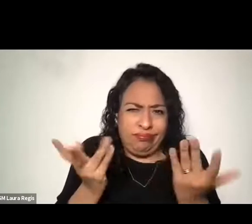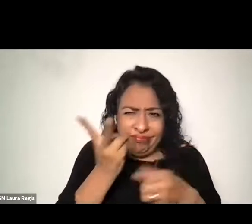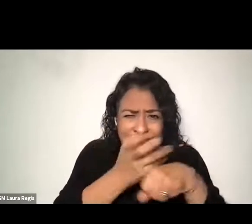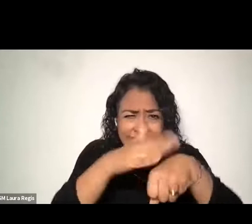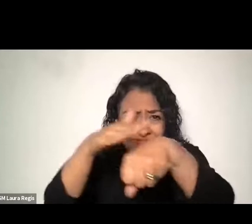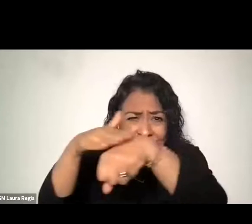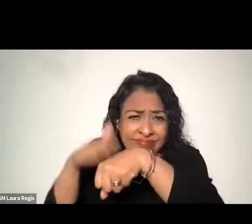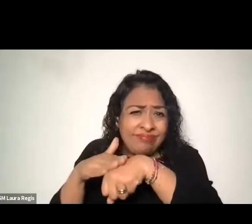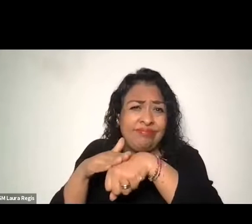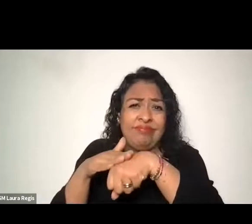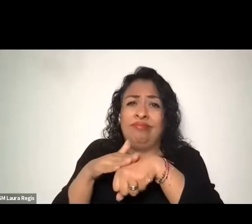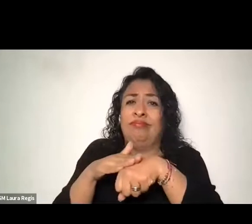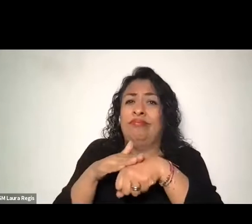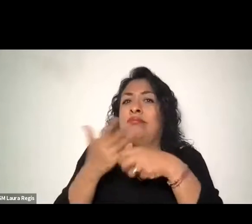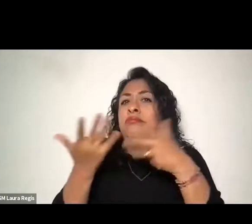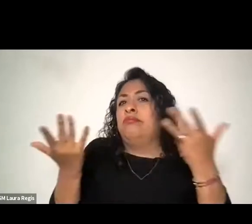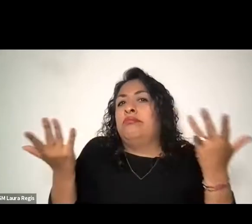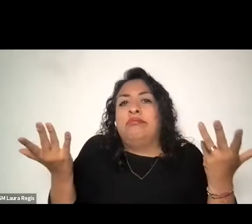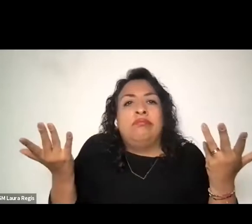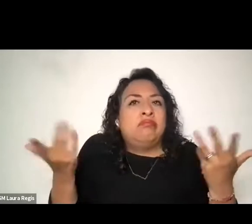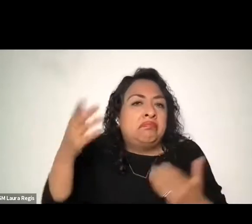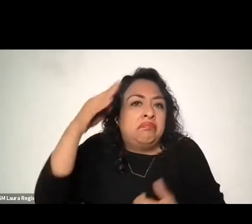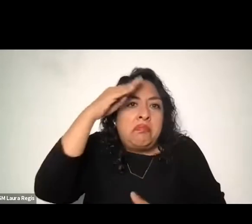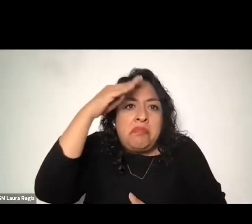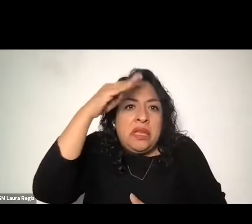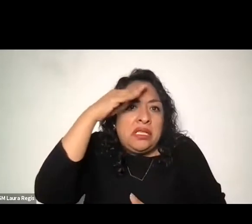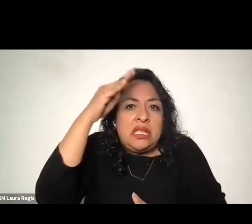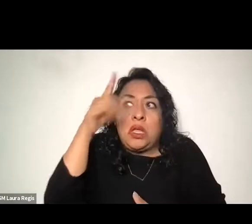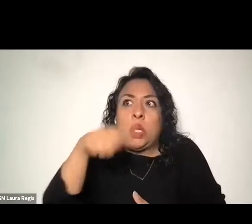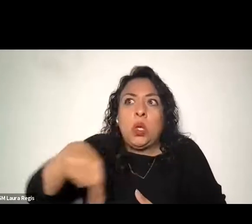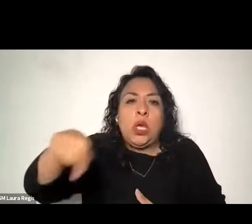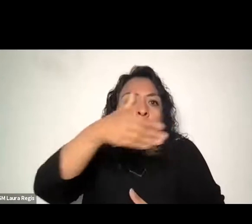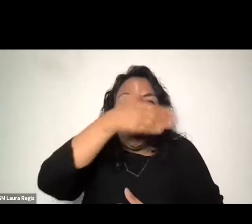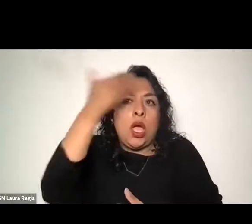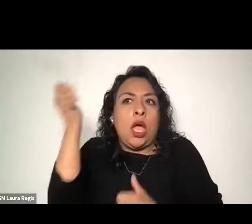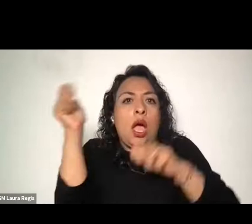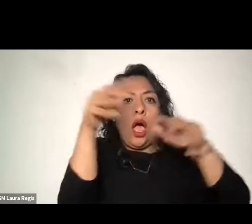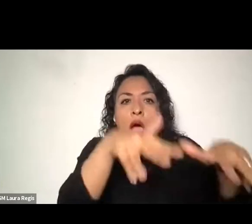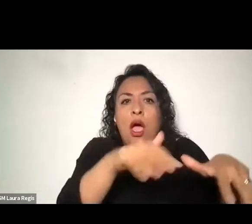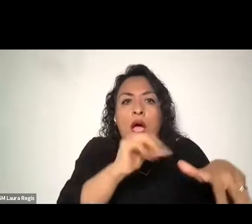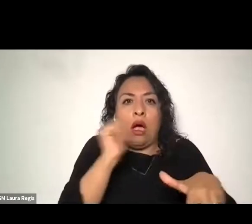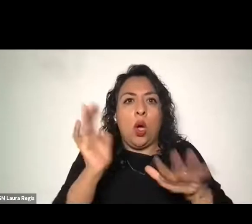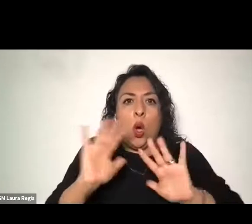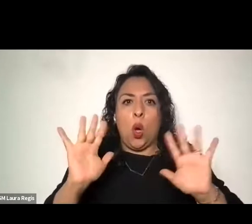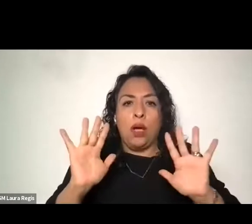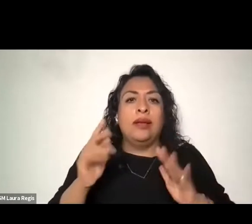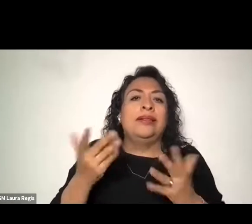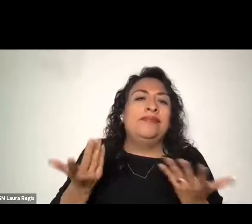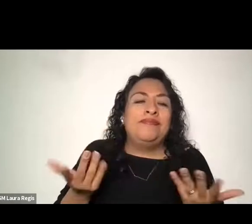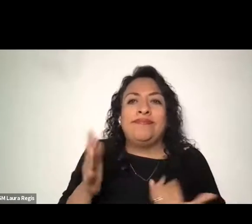convocatoria hecha pensando en que nadie se entere y que nadie vaya, pues no se